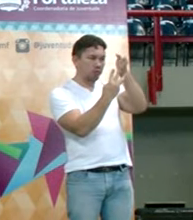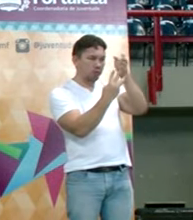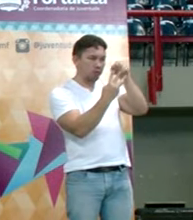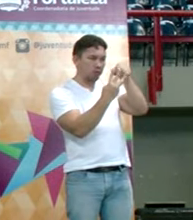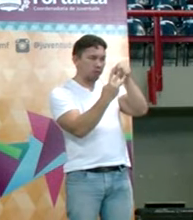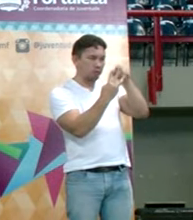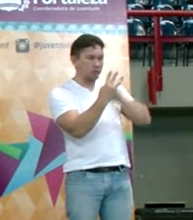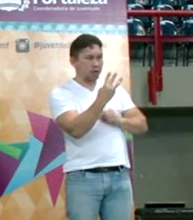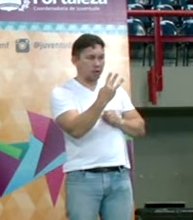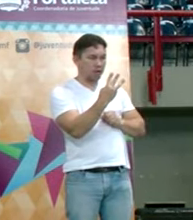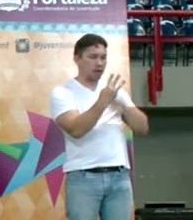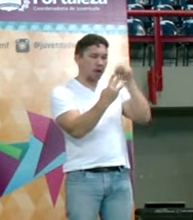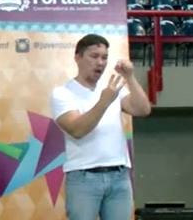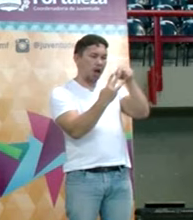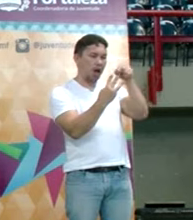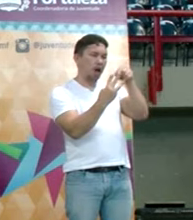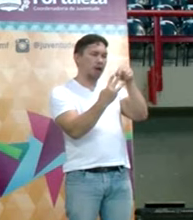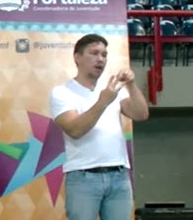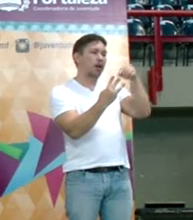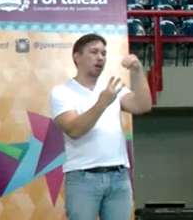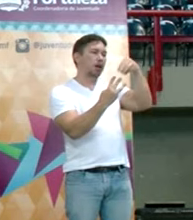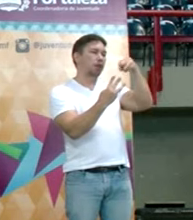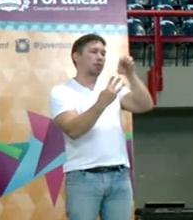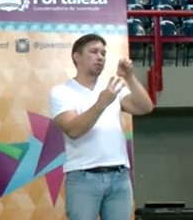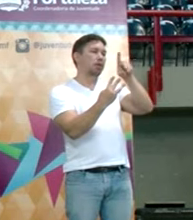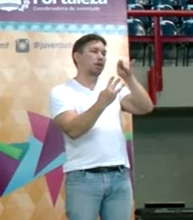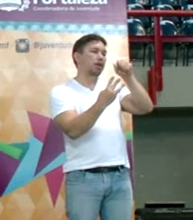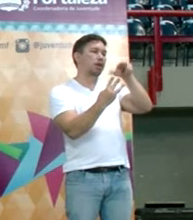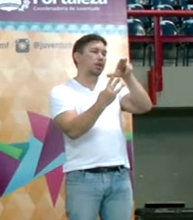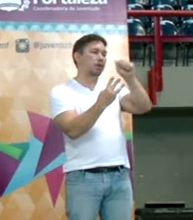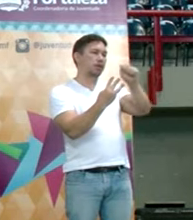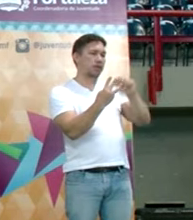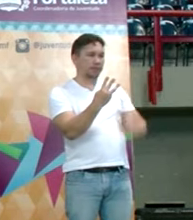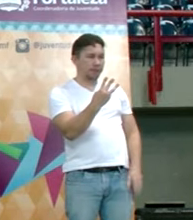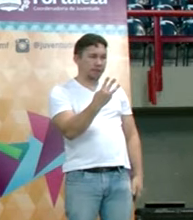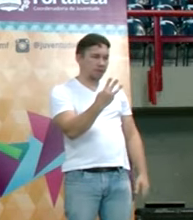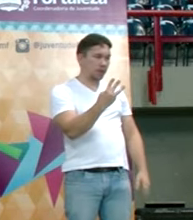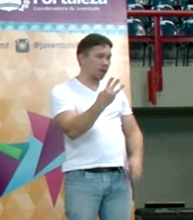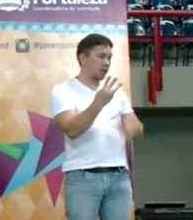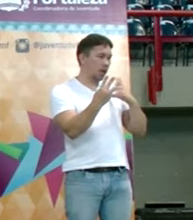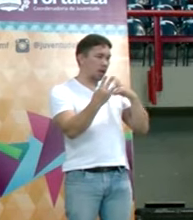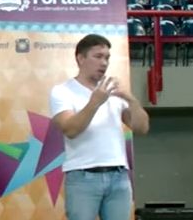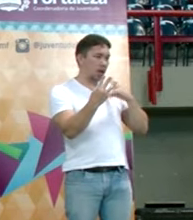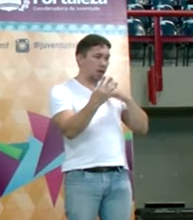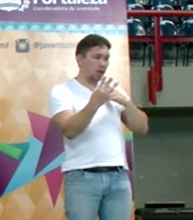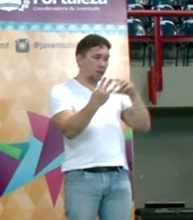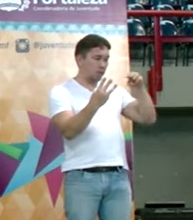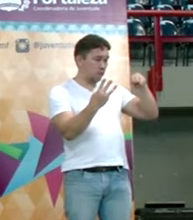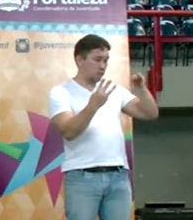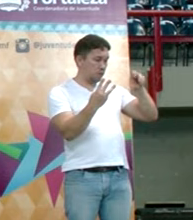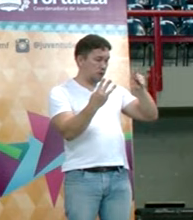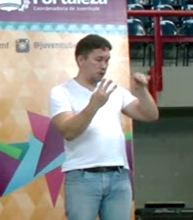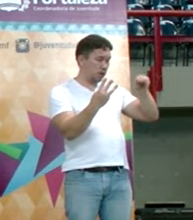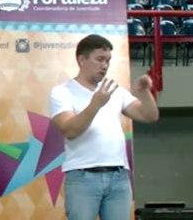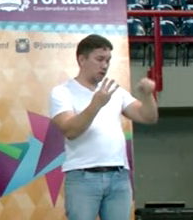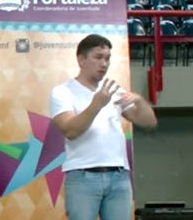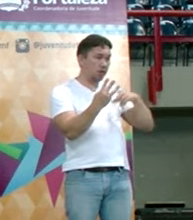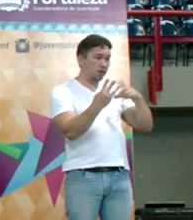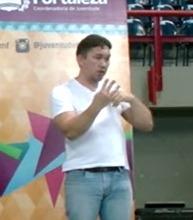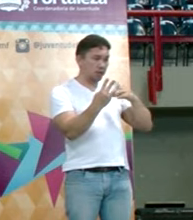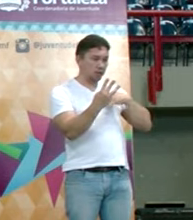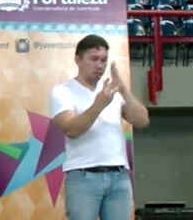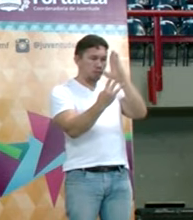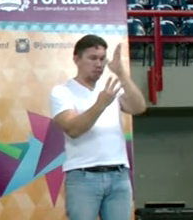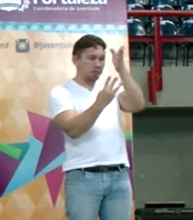tiver no meio a gente chama de quê De mediana certo então a ideia de mediana é encontrar um elemento que